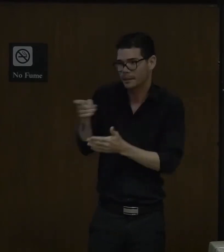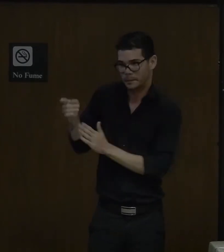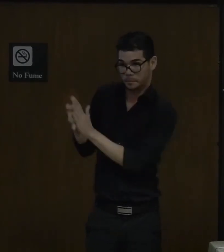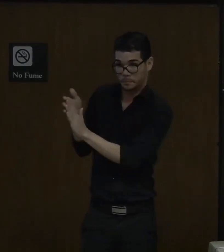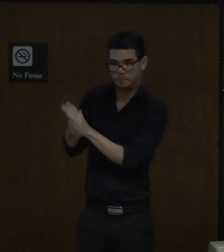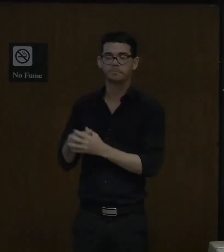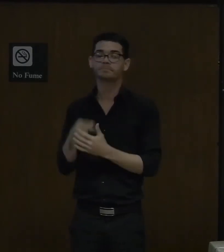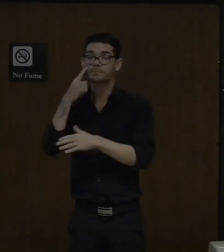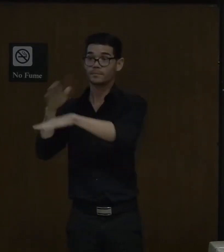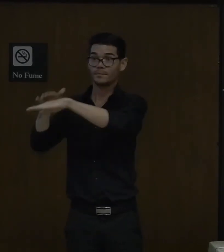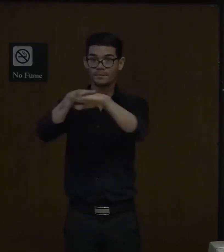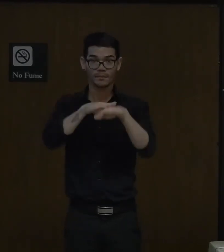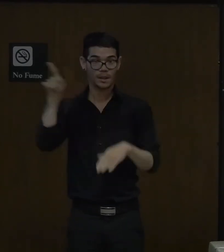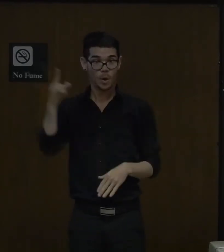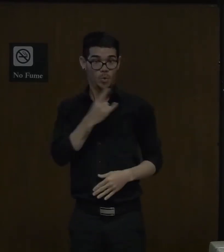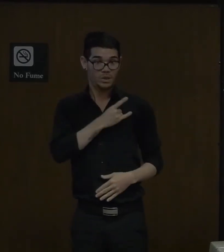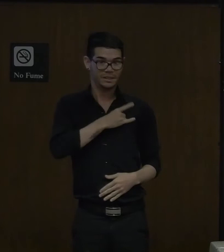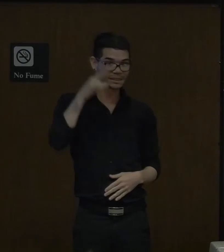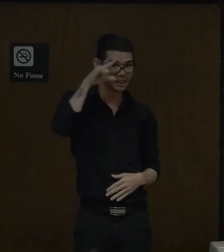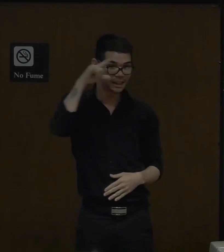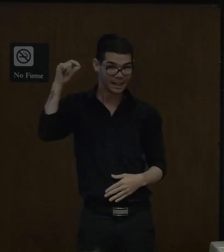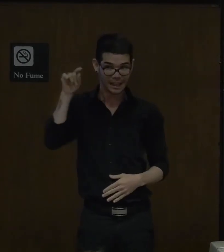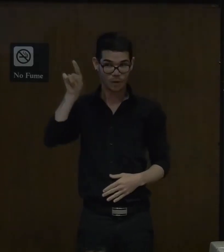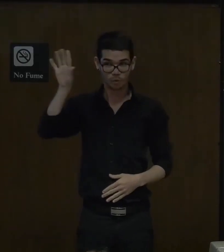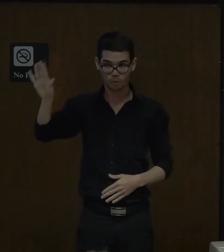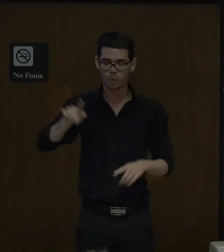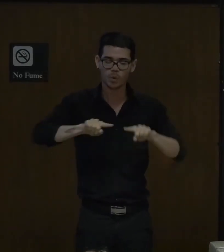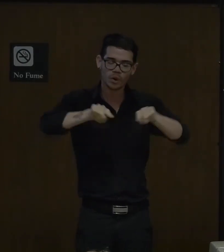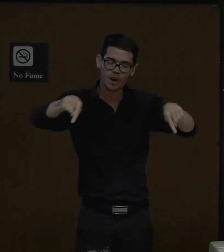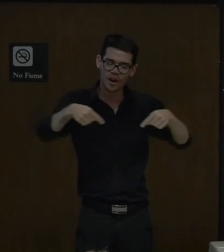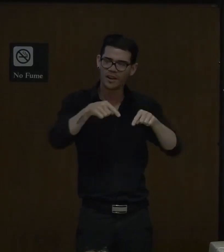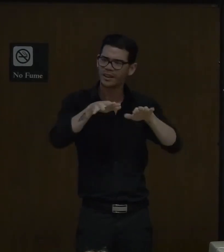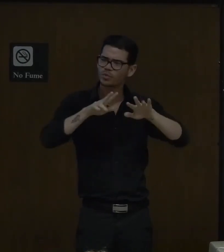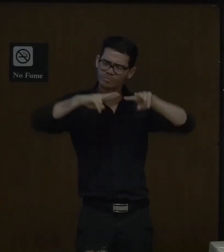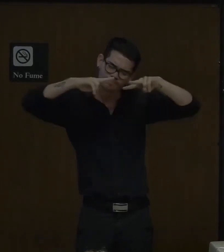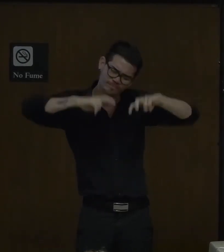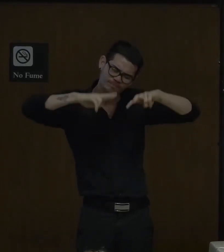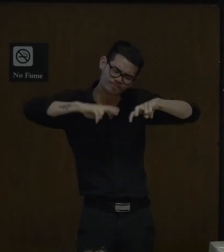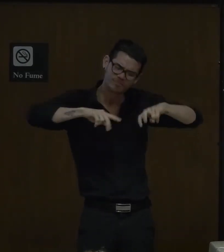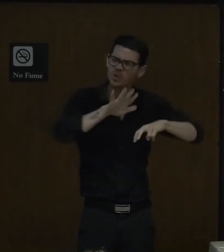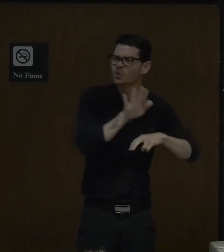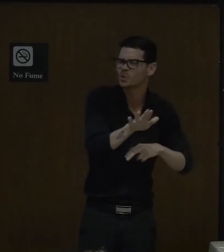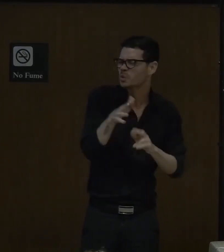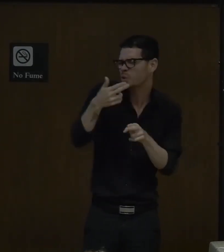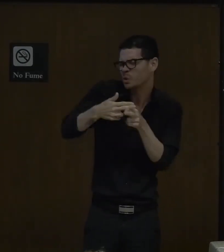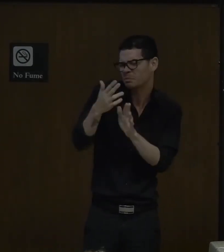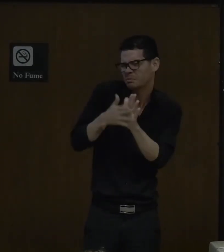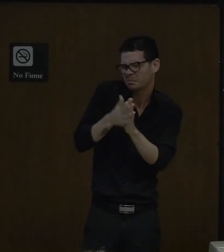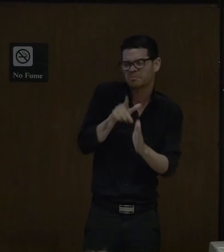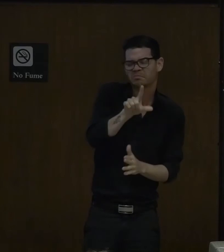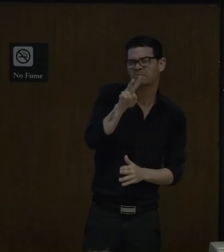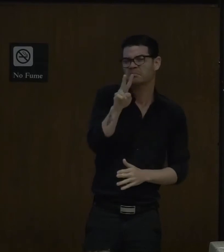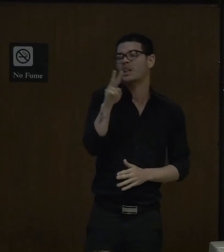Gallaudet, que se llama el VL2, que es un centro de investigación